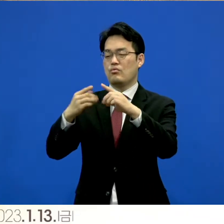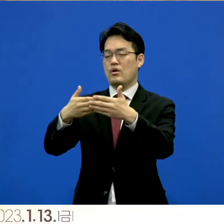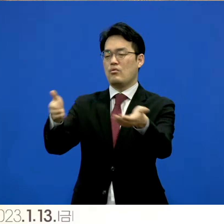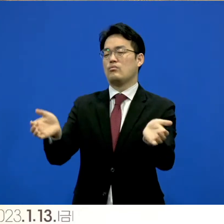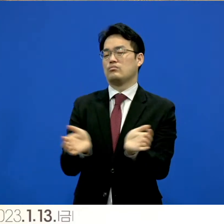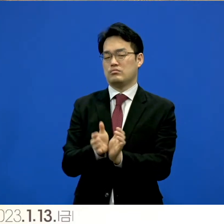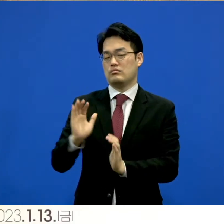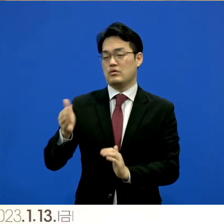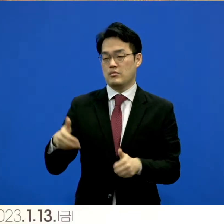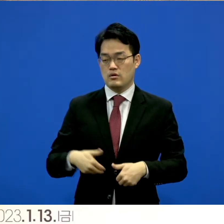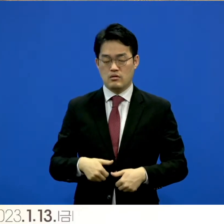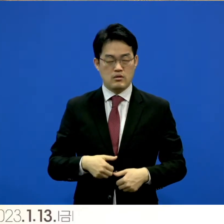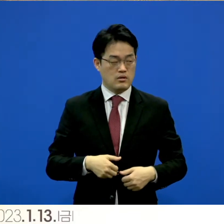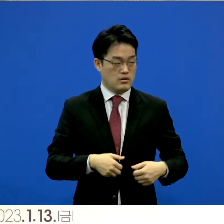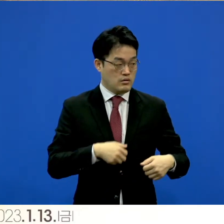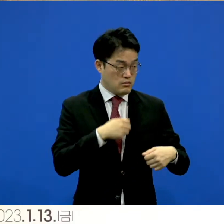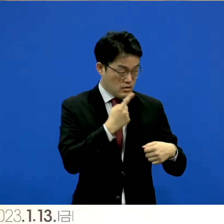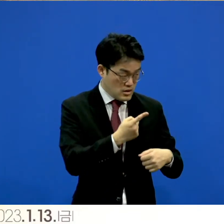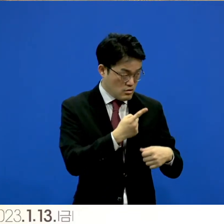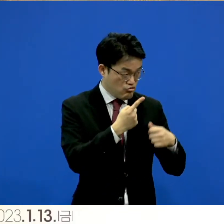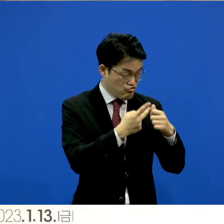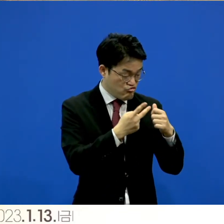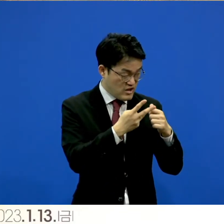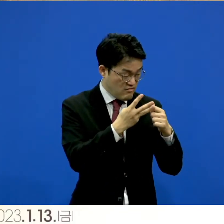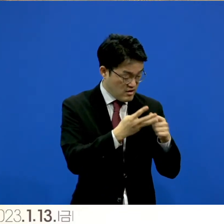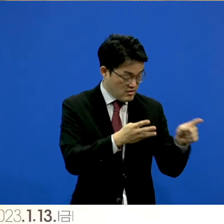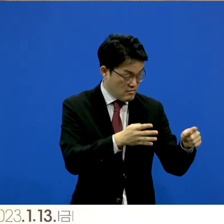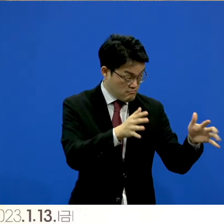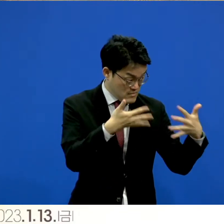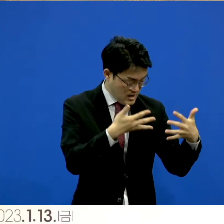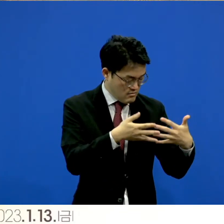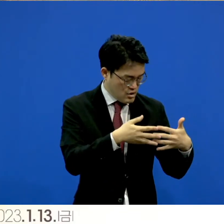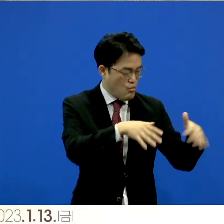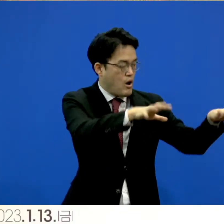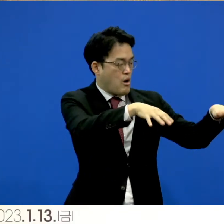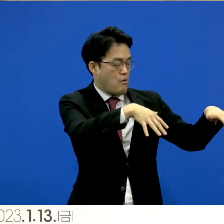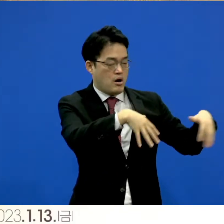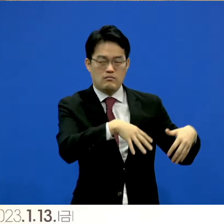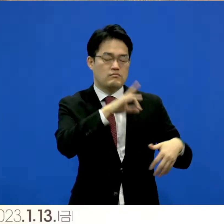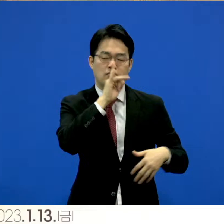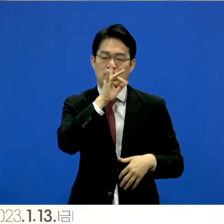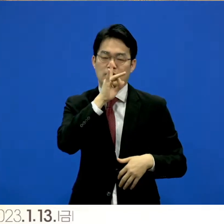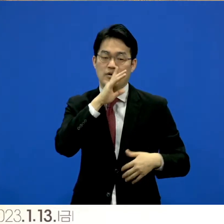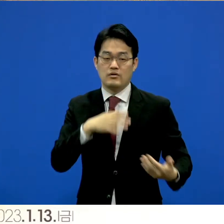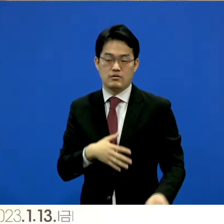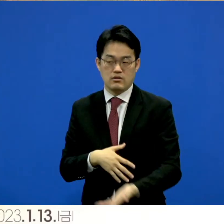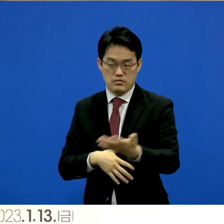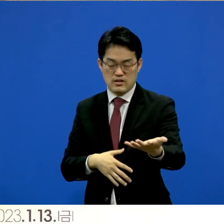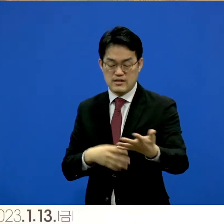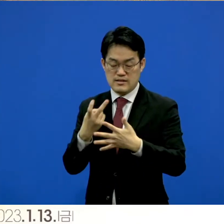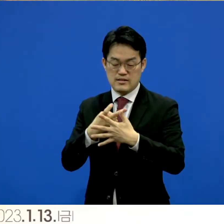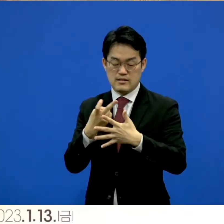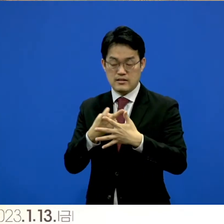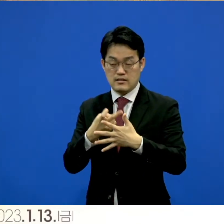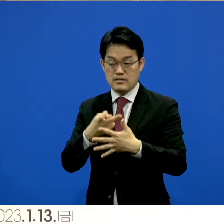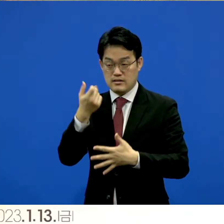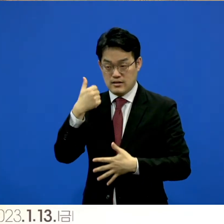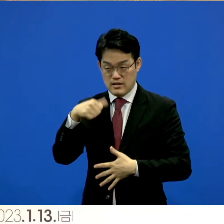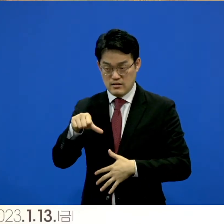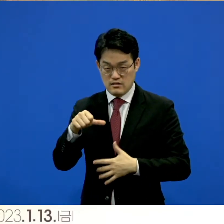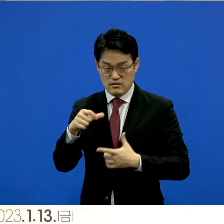많은 조건을 가지고 있으면 안 돼요. 여러분들의 우리가 큰아들이 안경을 끼고 좀 빨리 벗어야 돼요. 이번 기회에